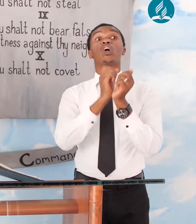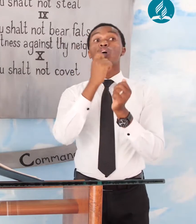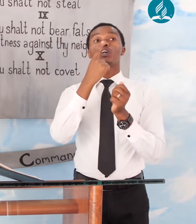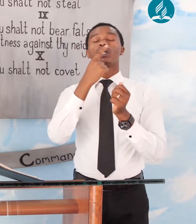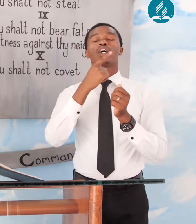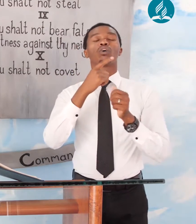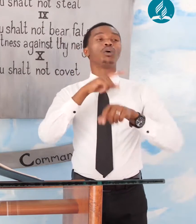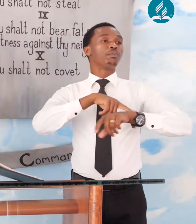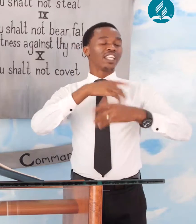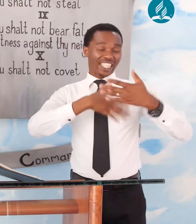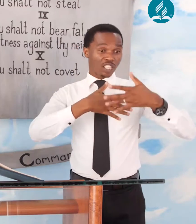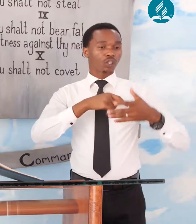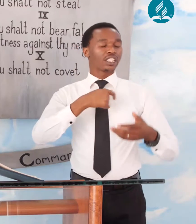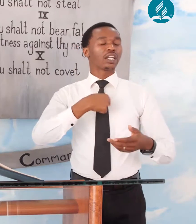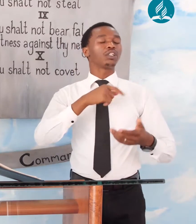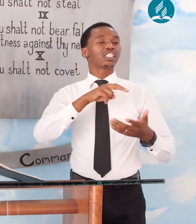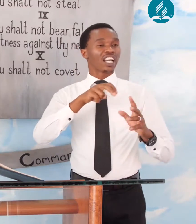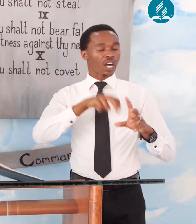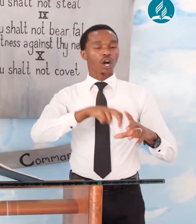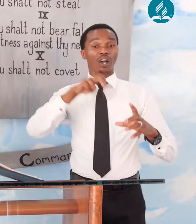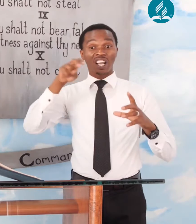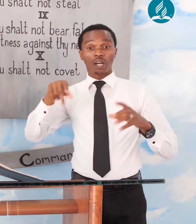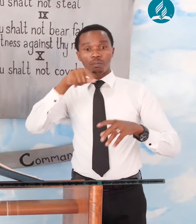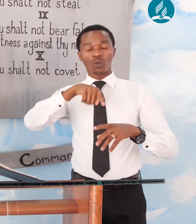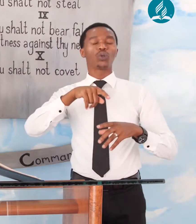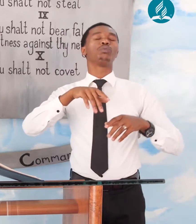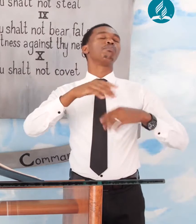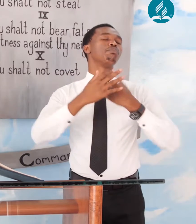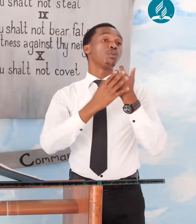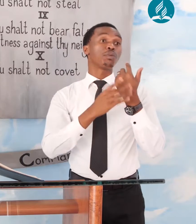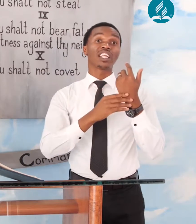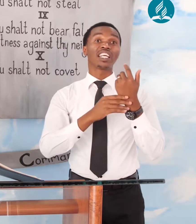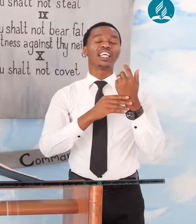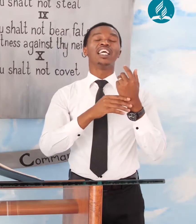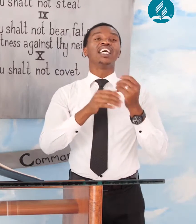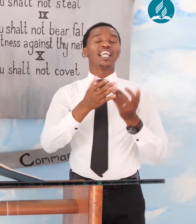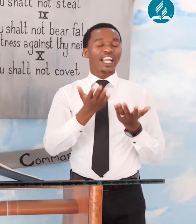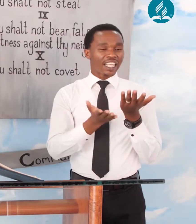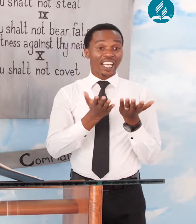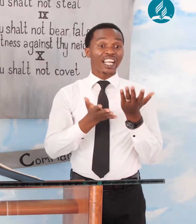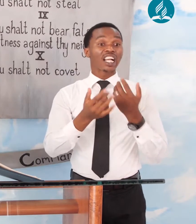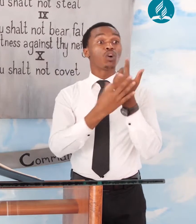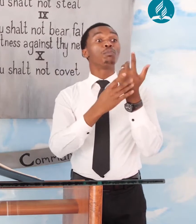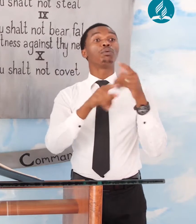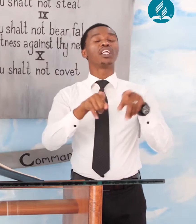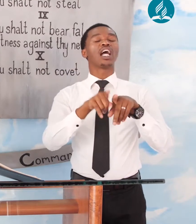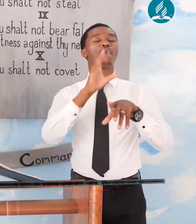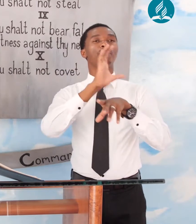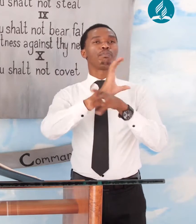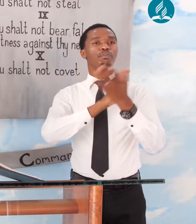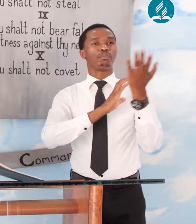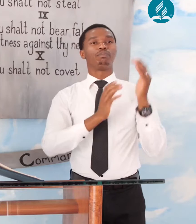mubiri, yavugaga yuko umubiri yawugereranyaga na tent. Rero nk'uko nababwiraga tujye